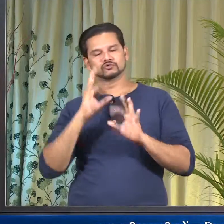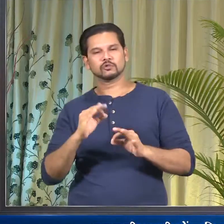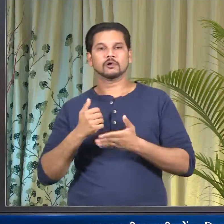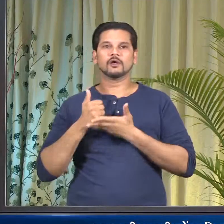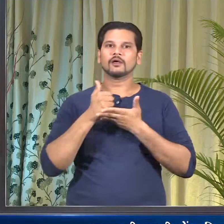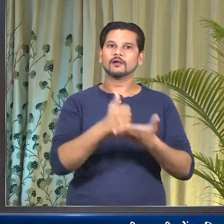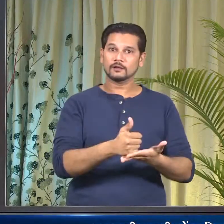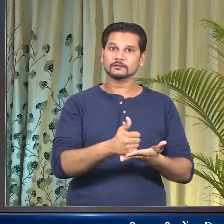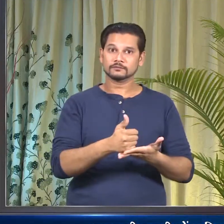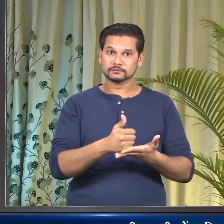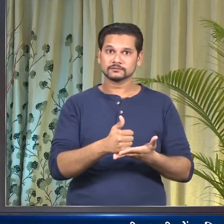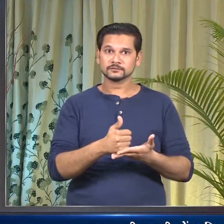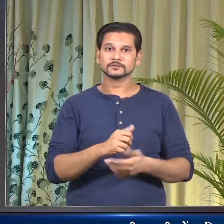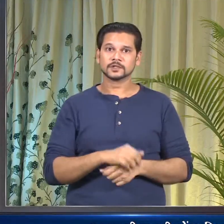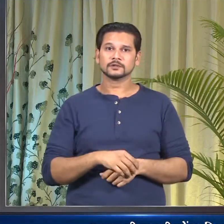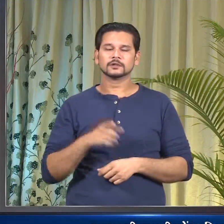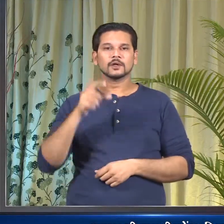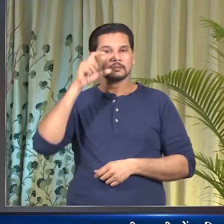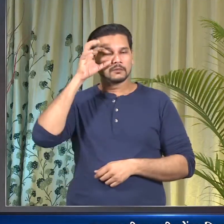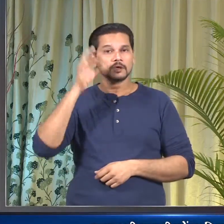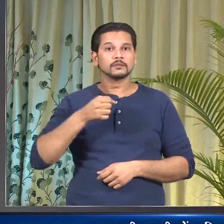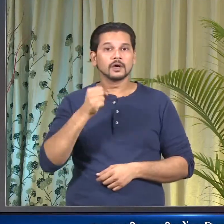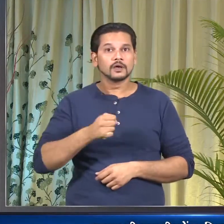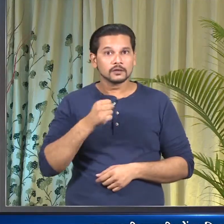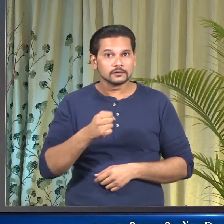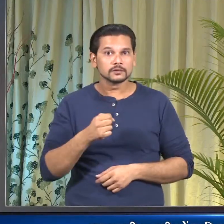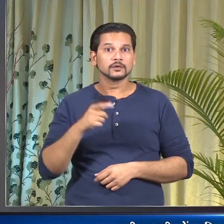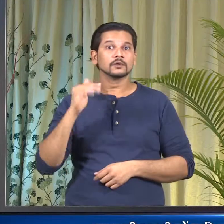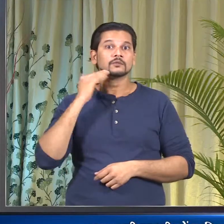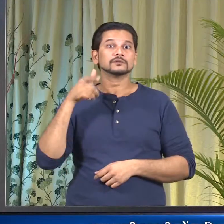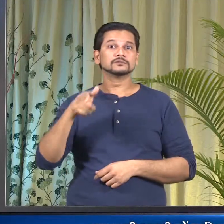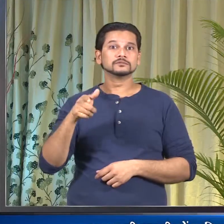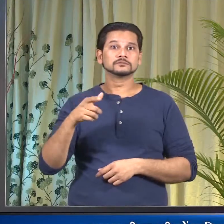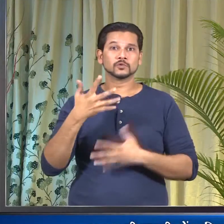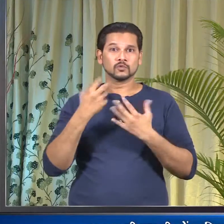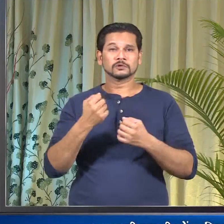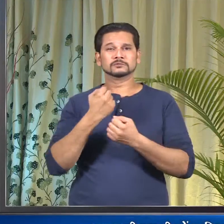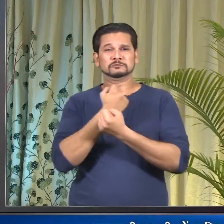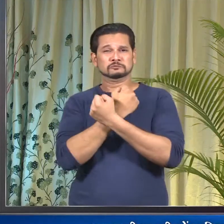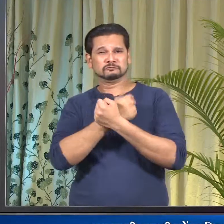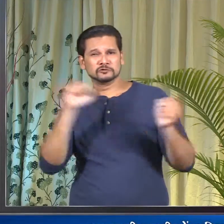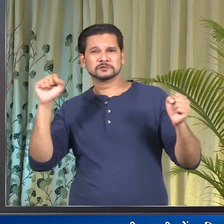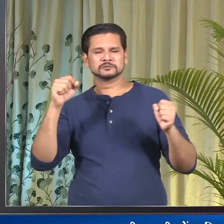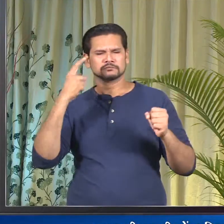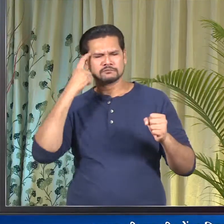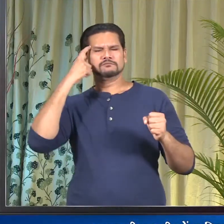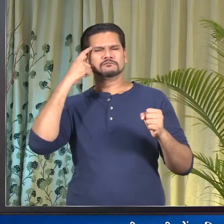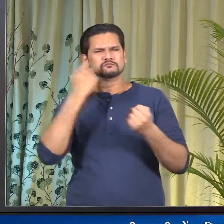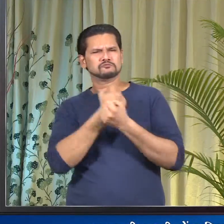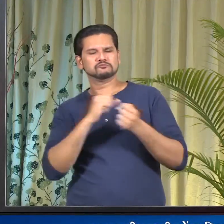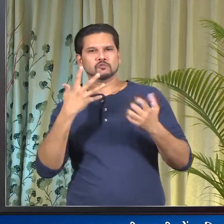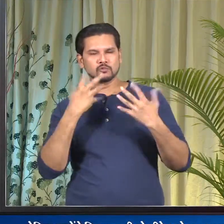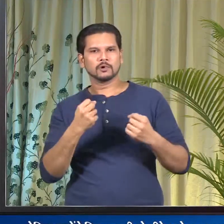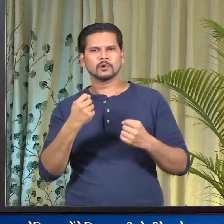हिम्मत रखते हैं। महात्मा गांधी जब उनको आजादी का संकल्प आया वो अकेले थे